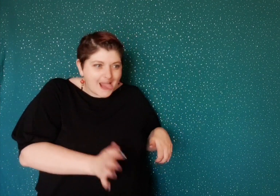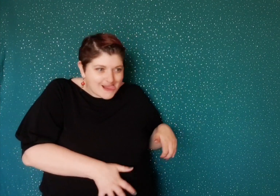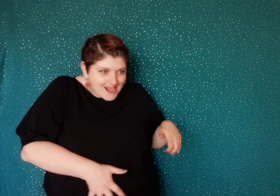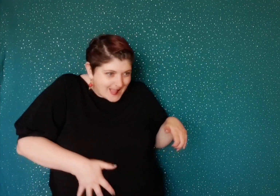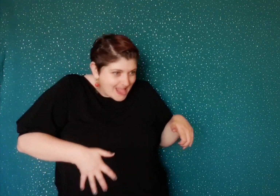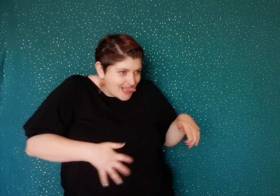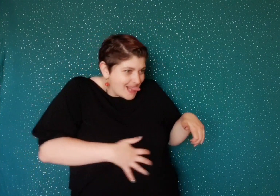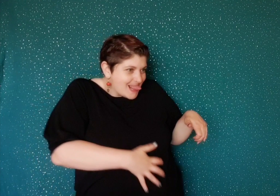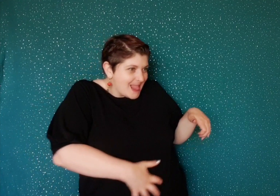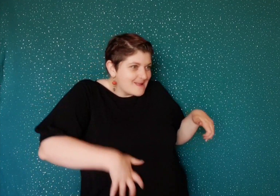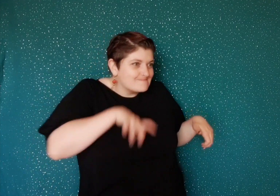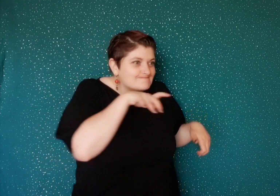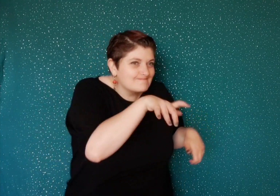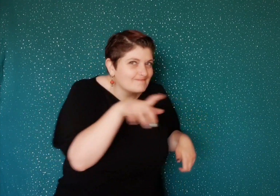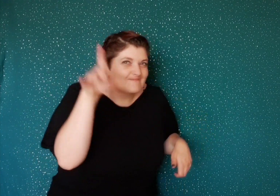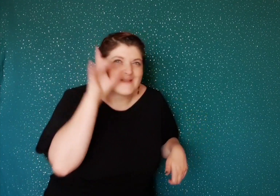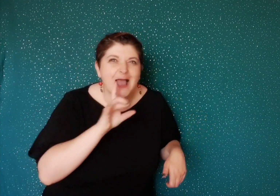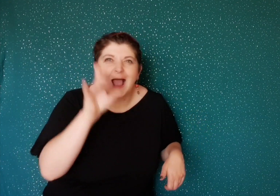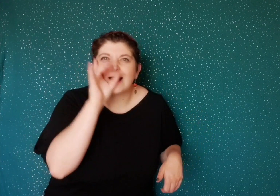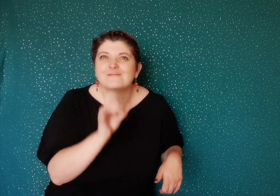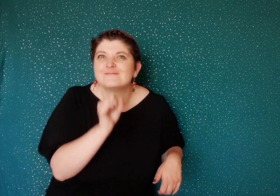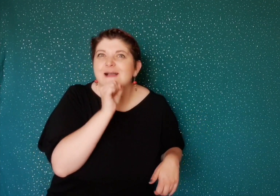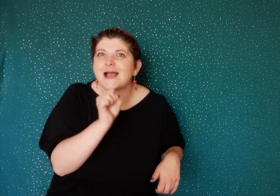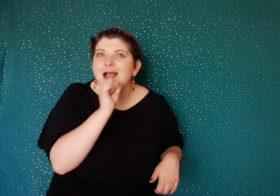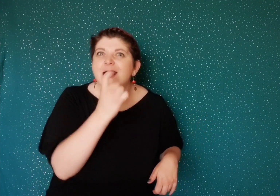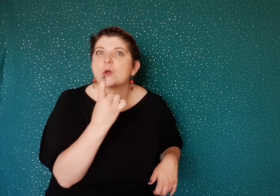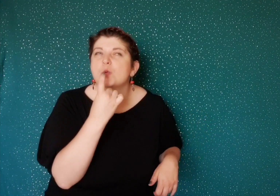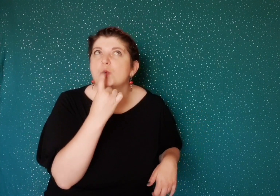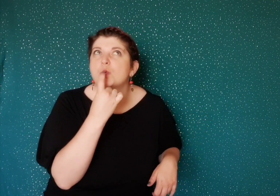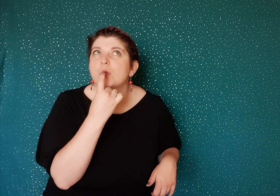qui se demandait aussi quel goût elle pouvait bien avoir.